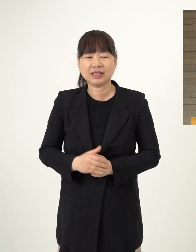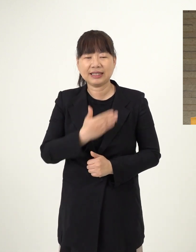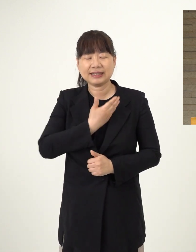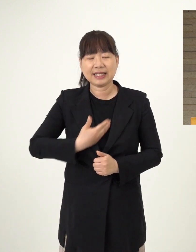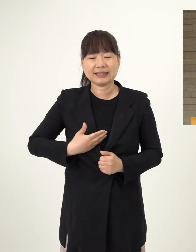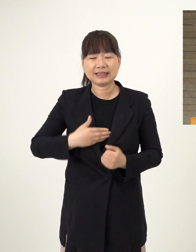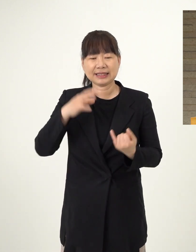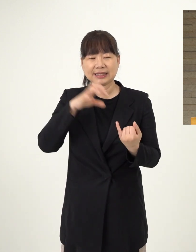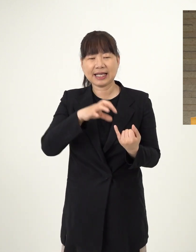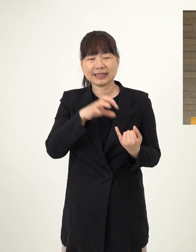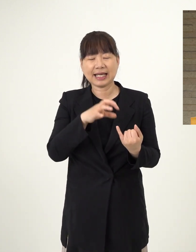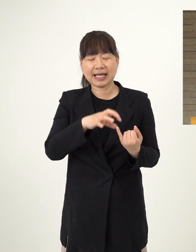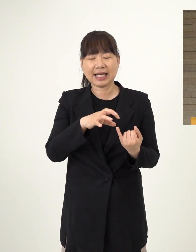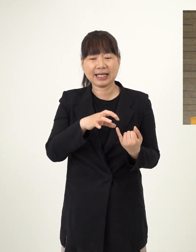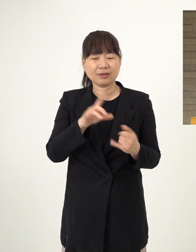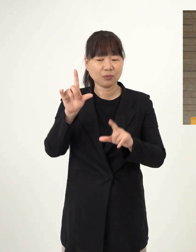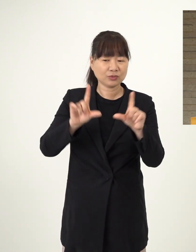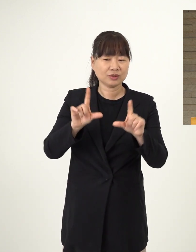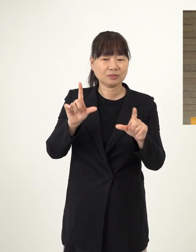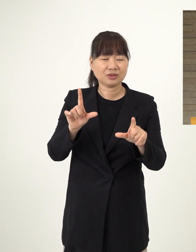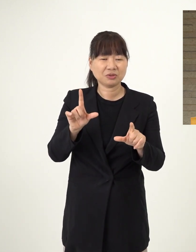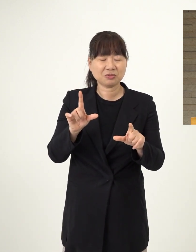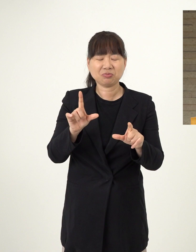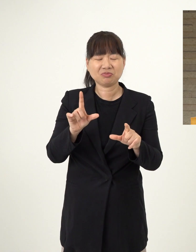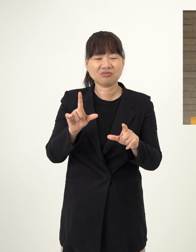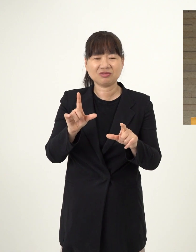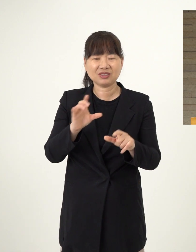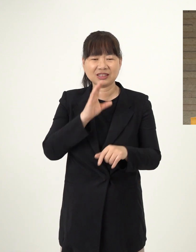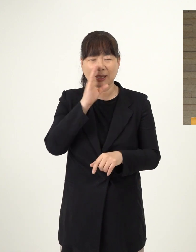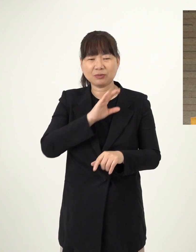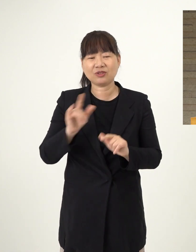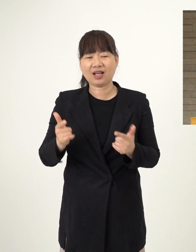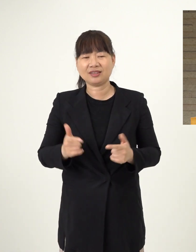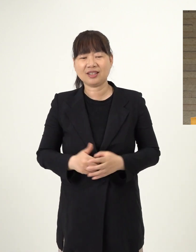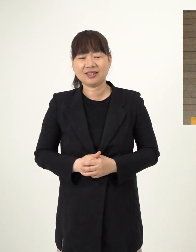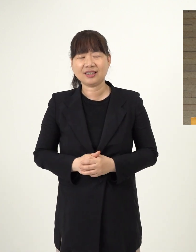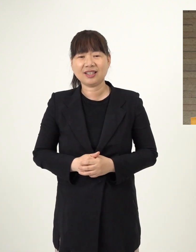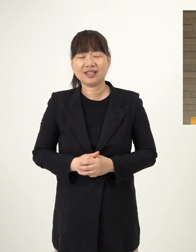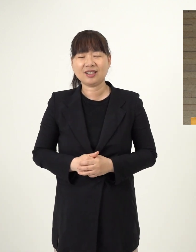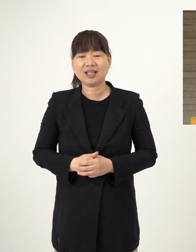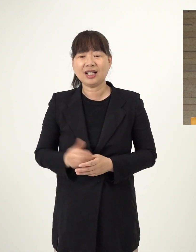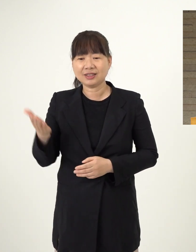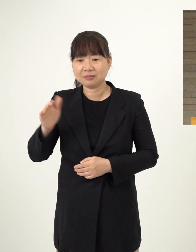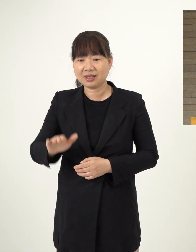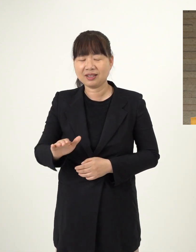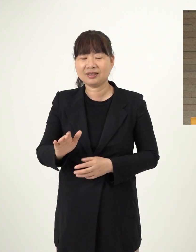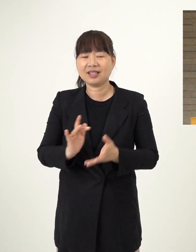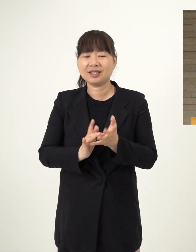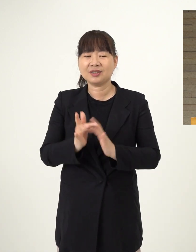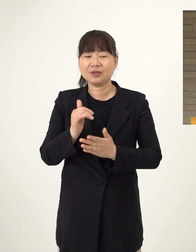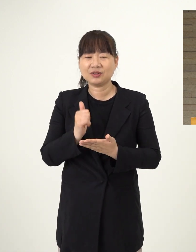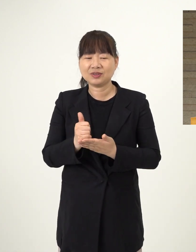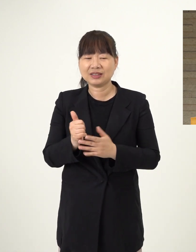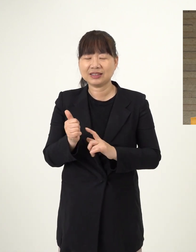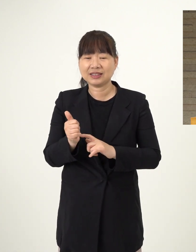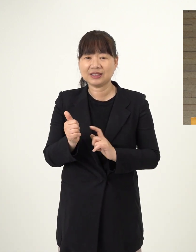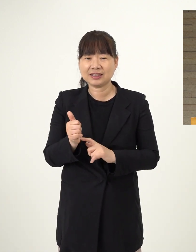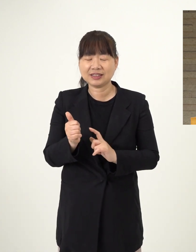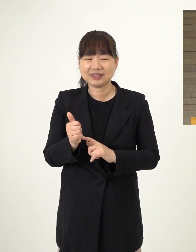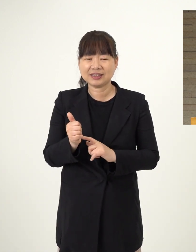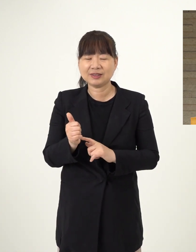야단은 이상한 게 아니에요. 그런데 정말 이상한 것은 예수님의 그